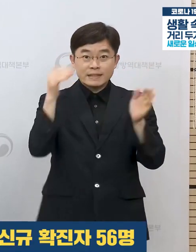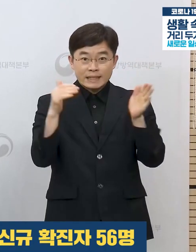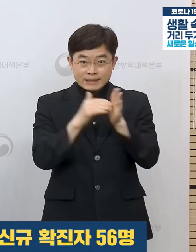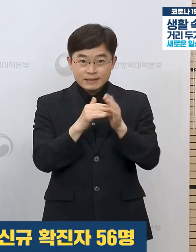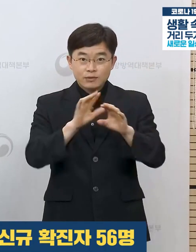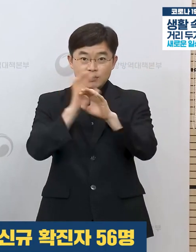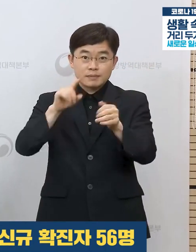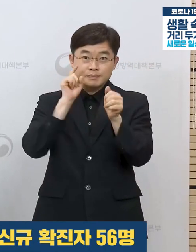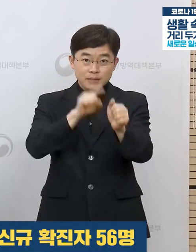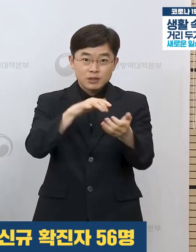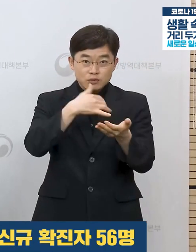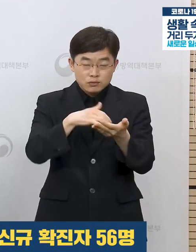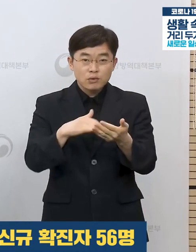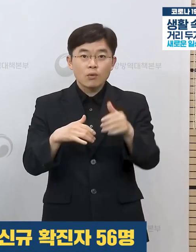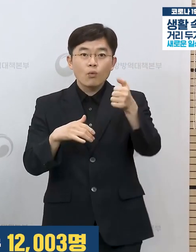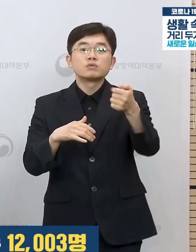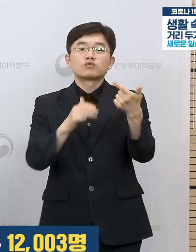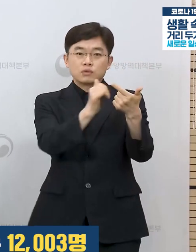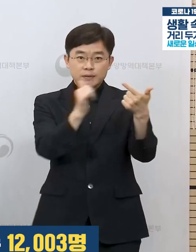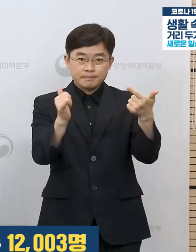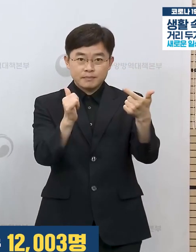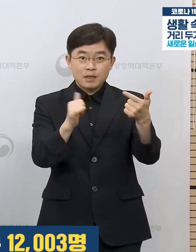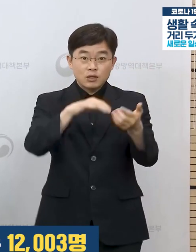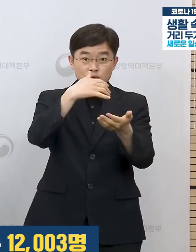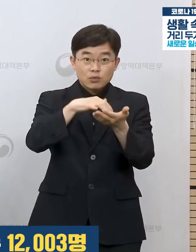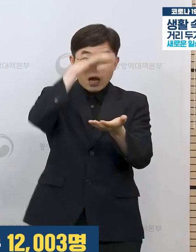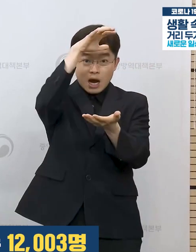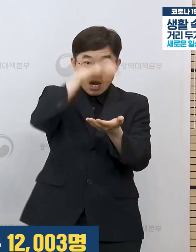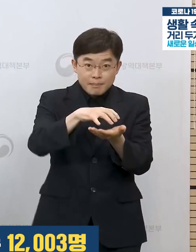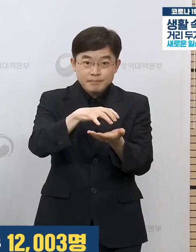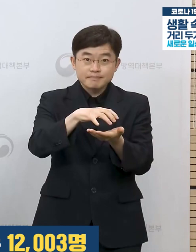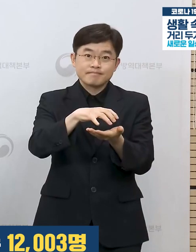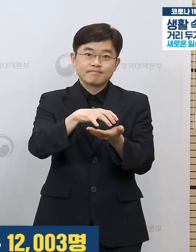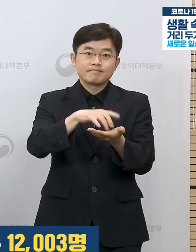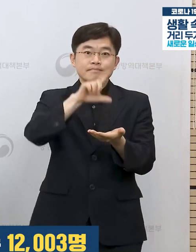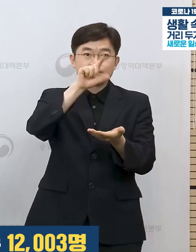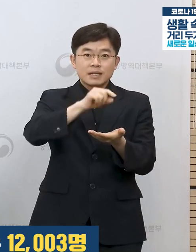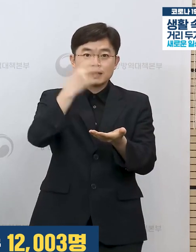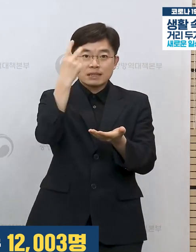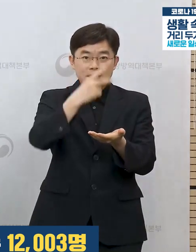확진자는 56명 발생하여 총 누적 확진자 수는